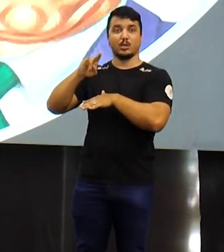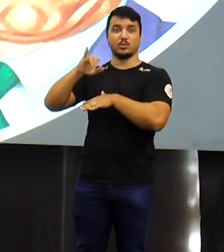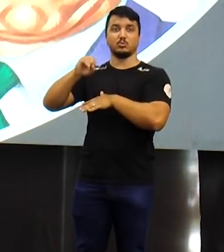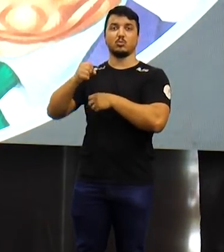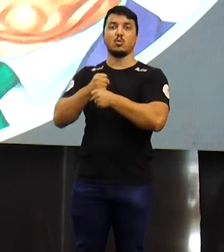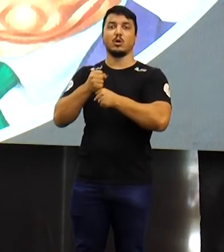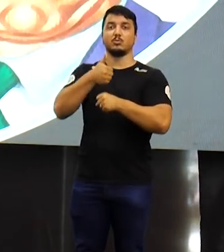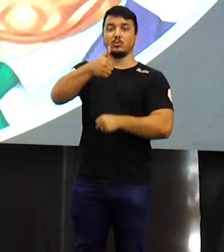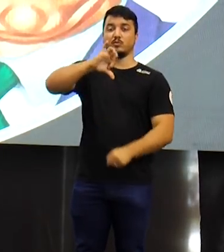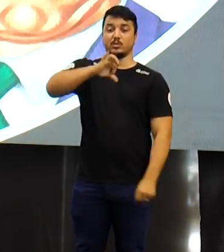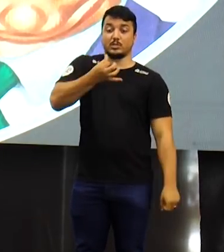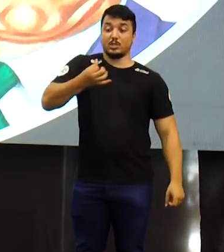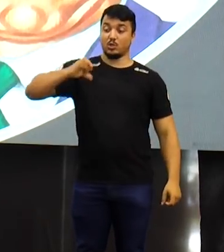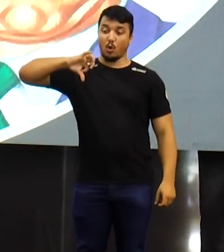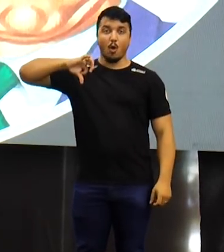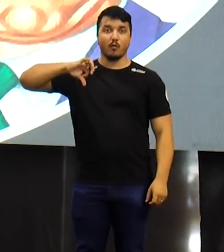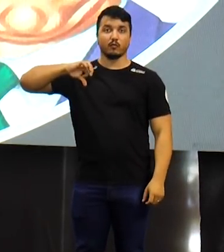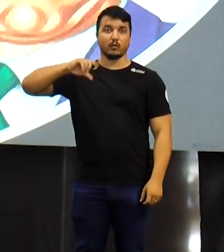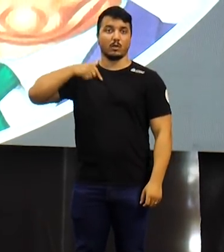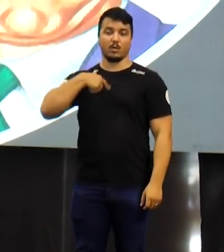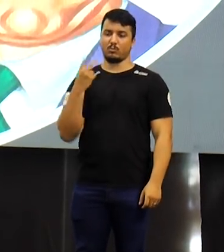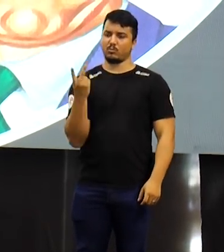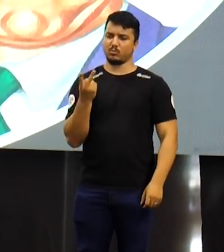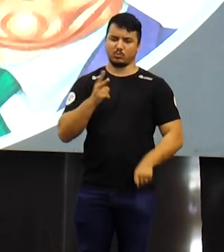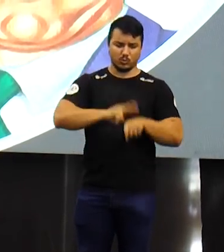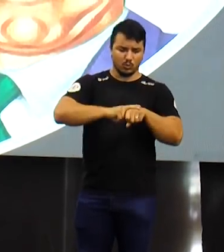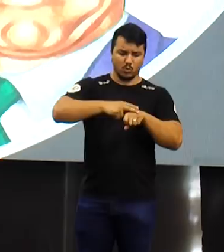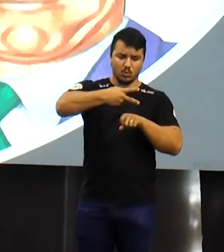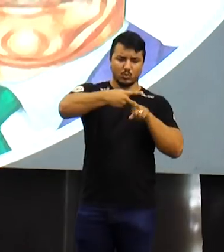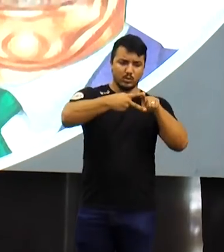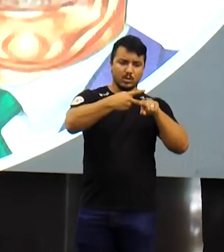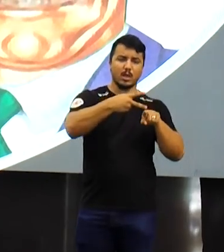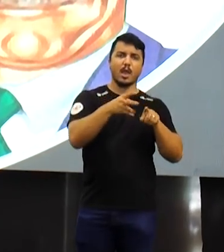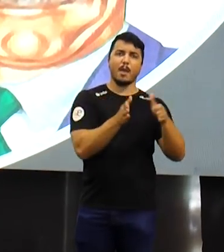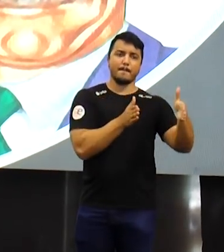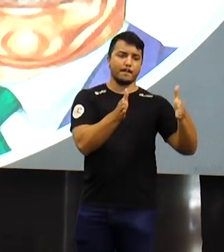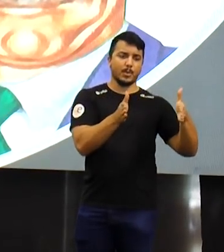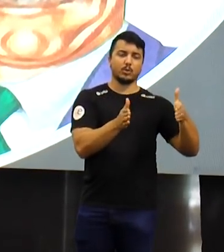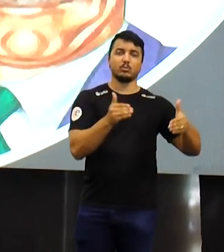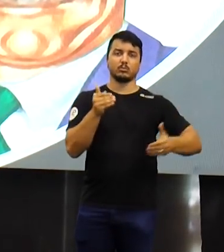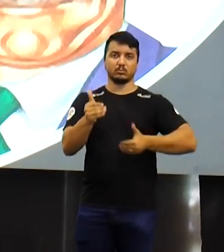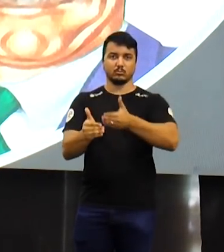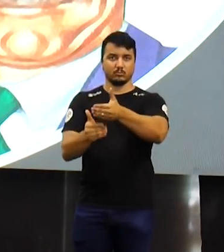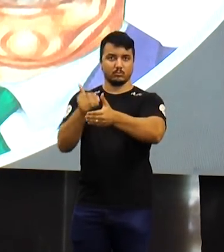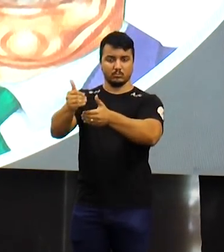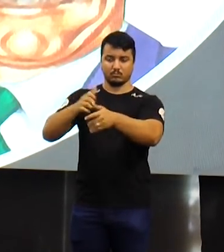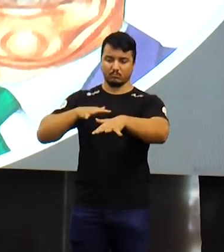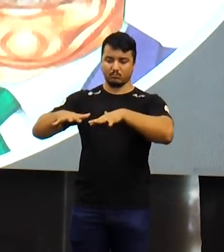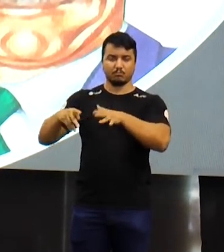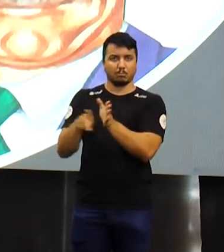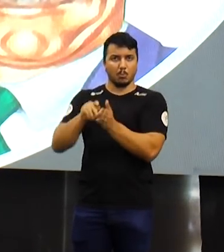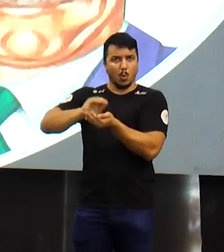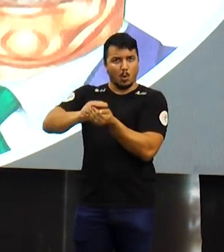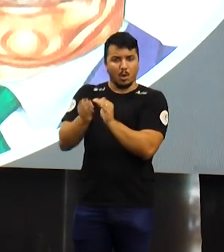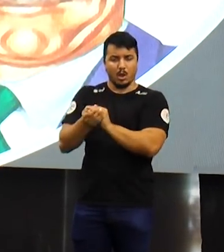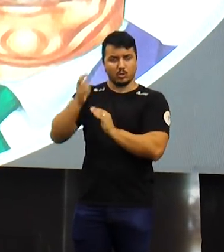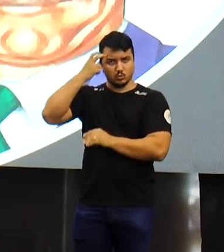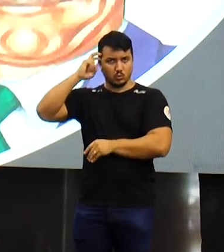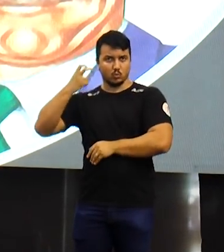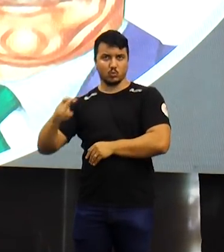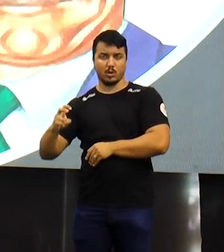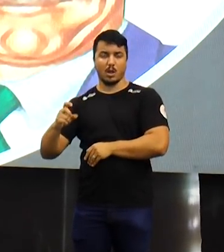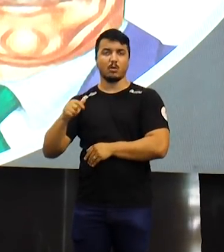Opa! Tu está falando de 2 períodos, 2 processos de manifestações artísticas